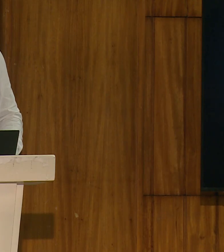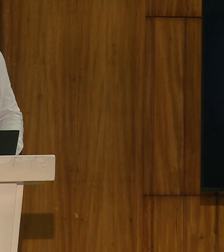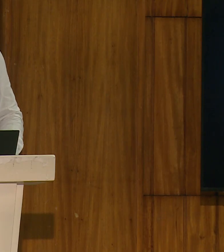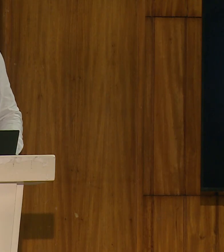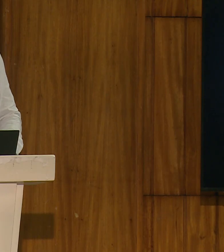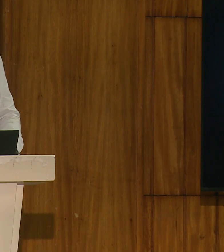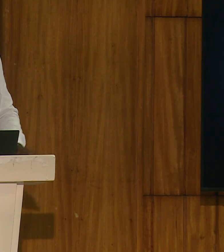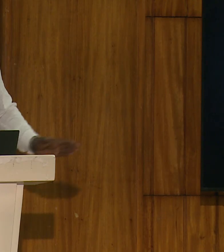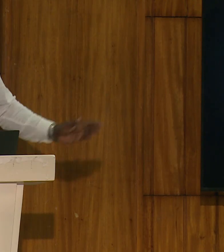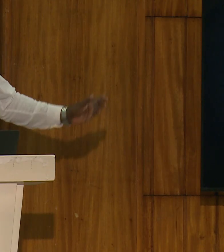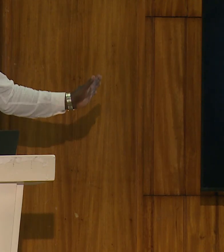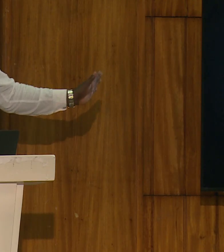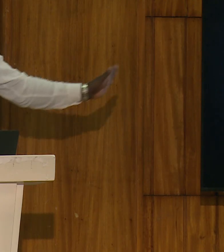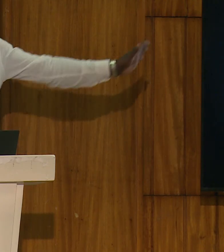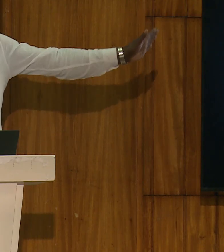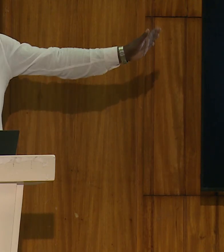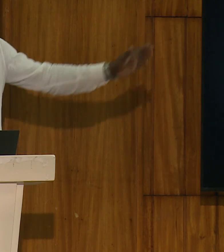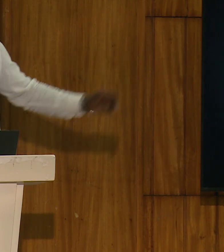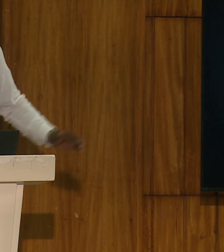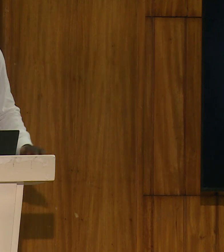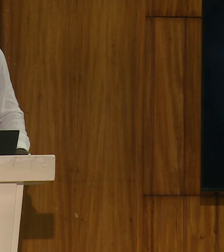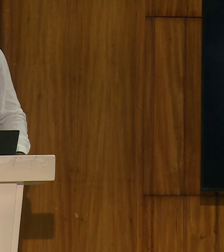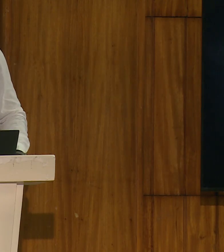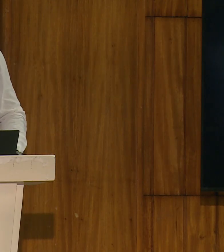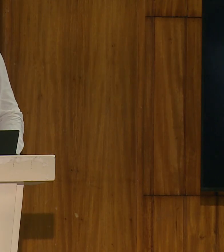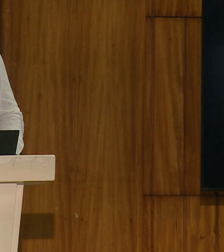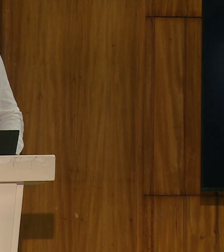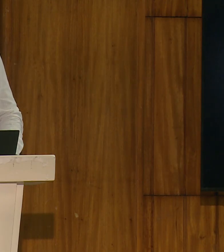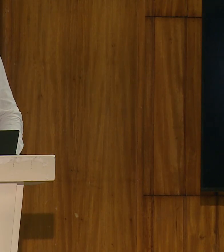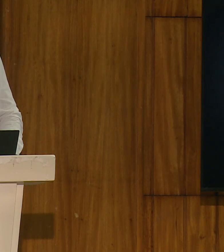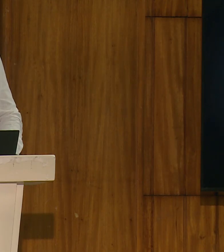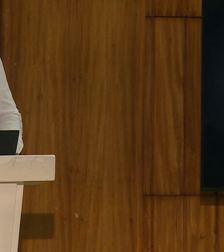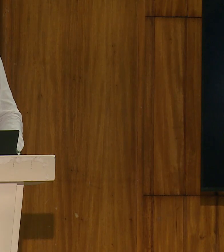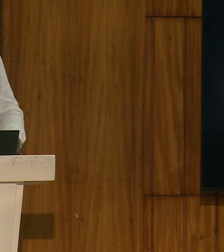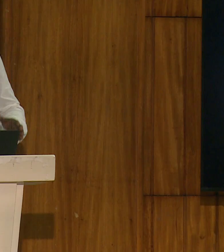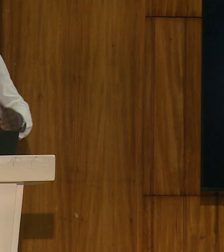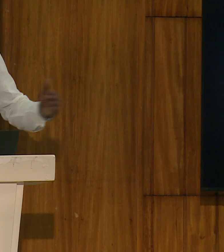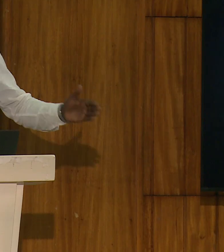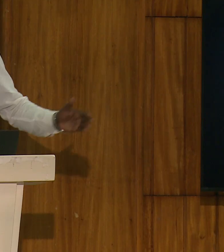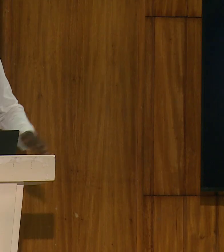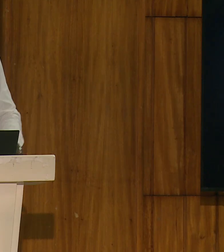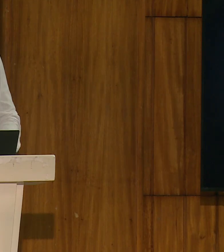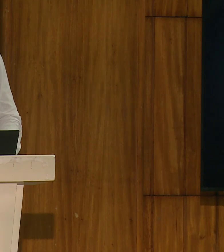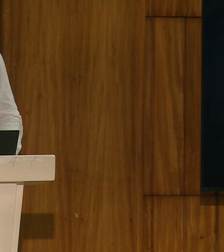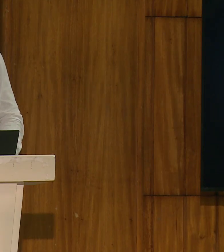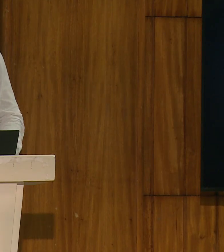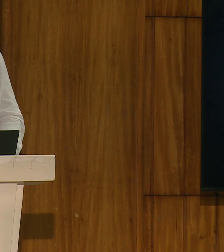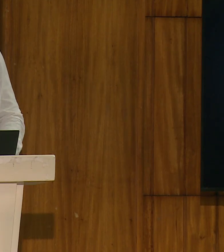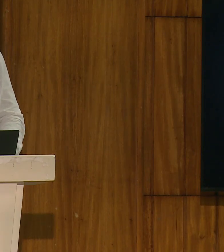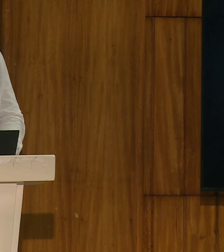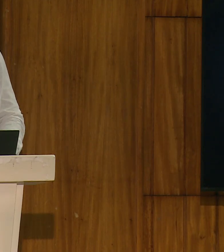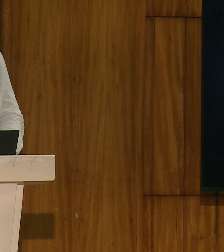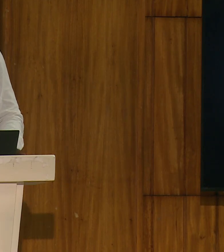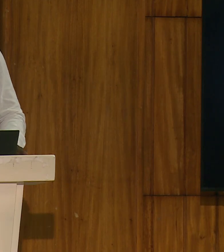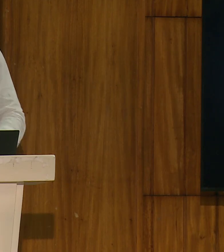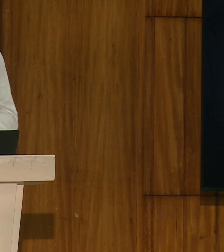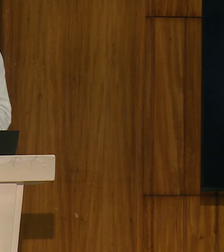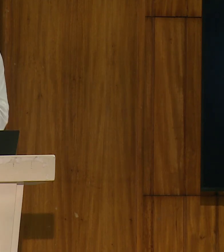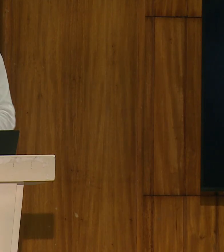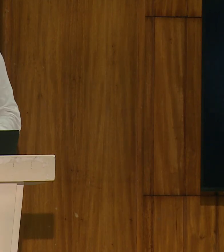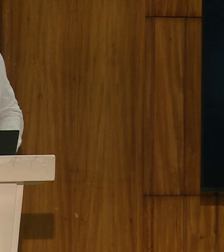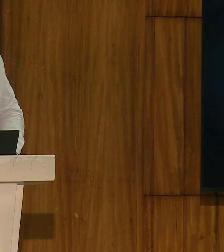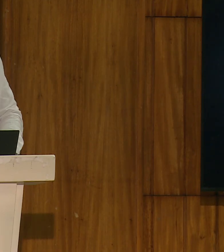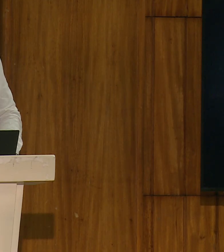niñas acumula la mayor parte de las infecciones y en comparación con los hombres. Igualmente